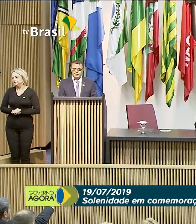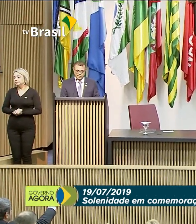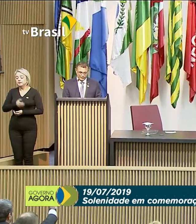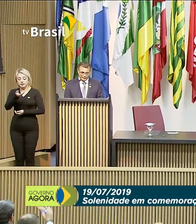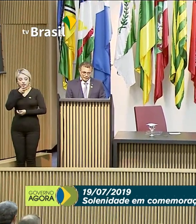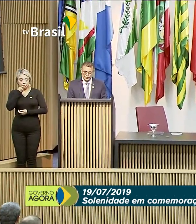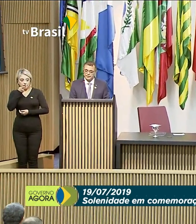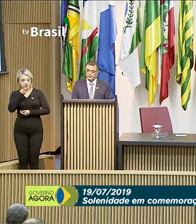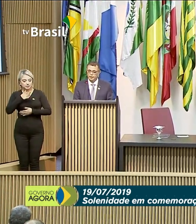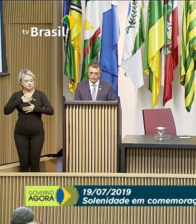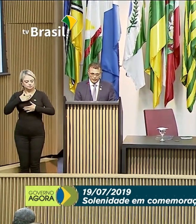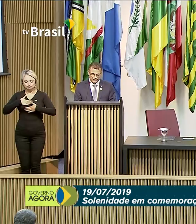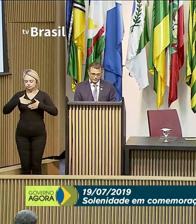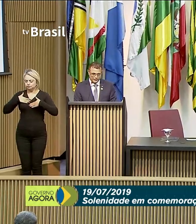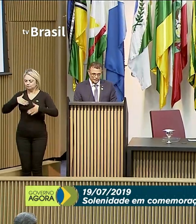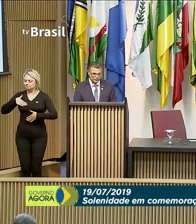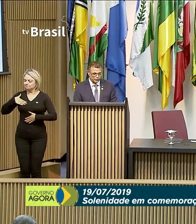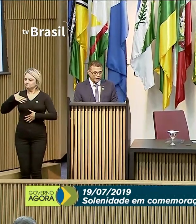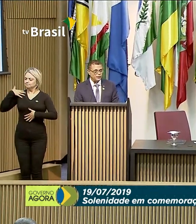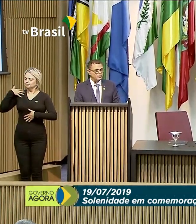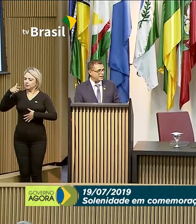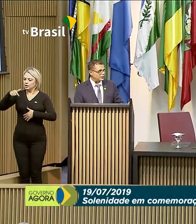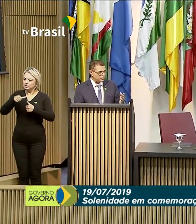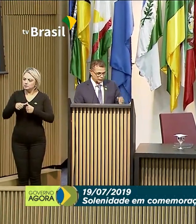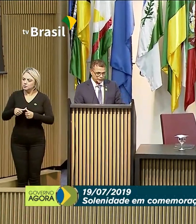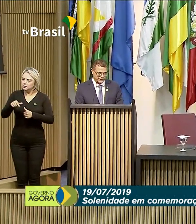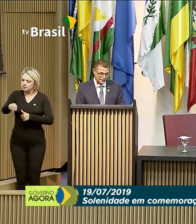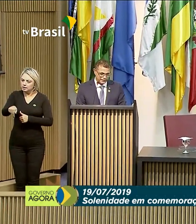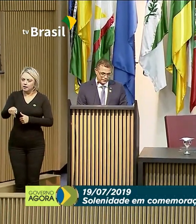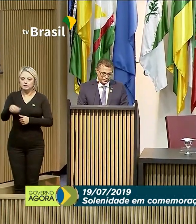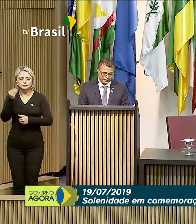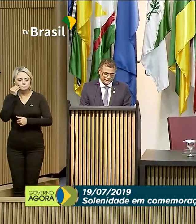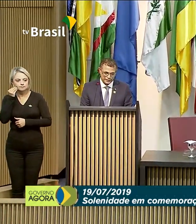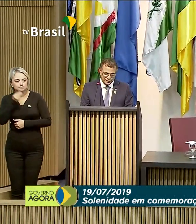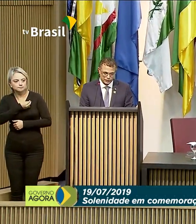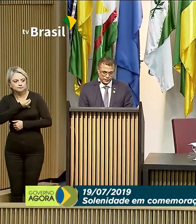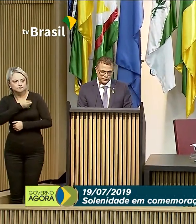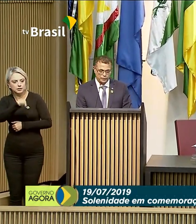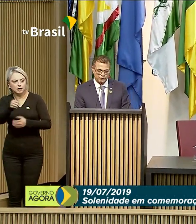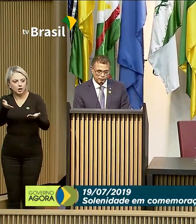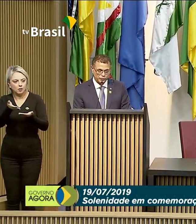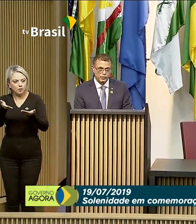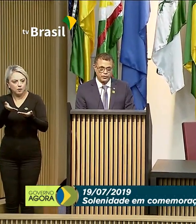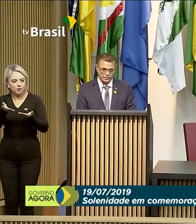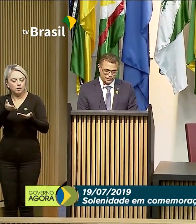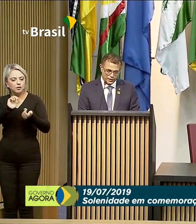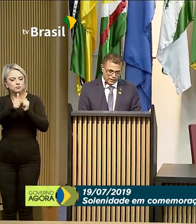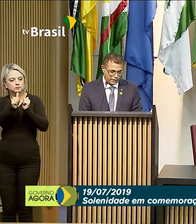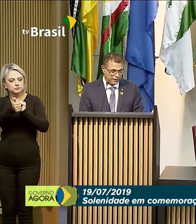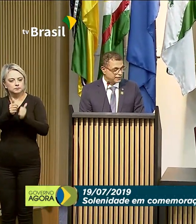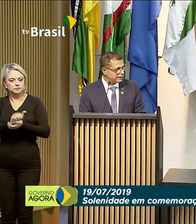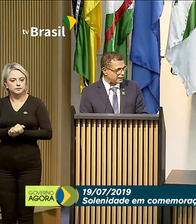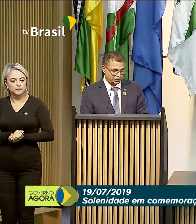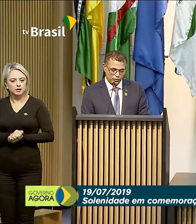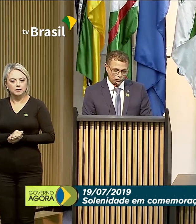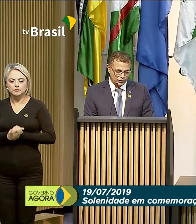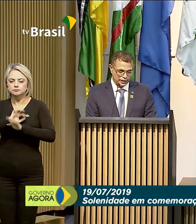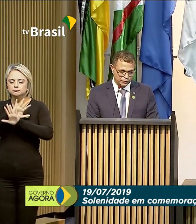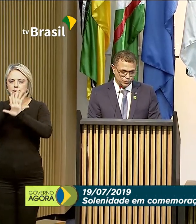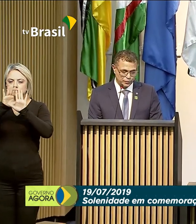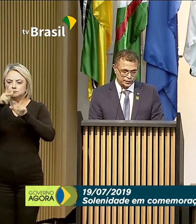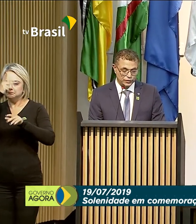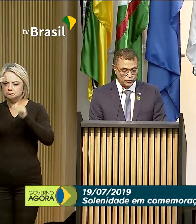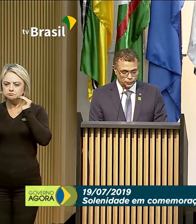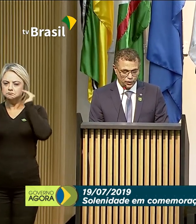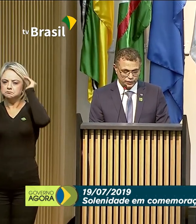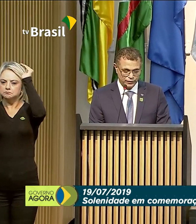Quero dizer da grande satisfação e honra de poder contar com suas presenças nessa data especial para o futebol, abrilhantada por